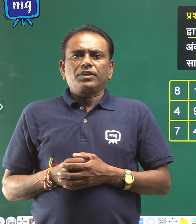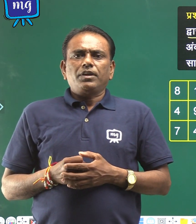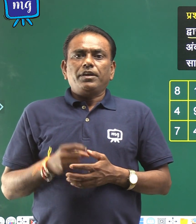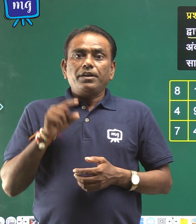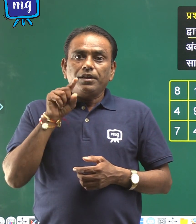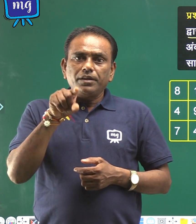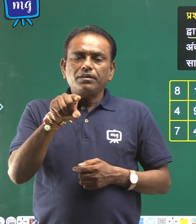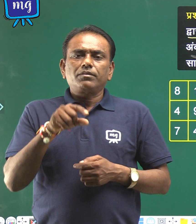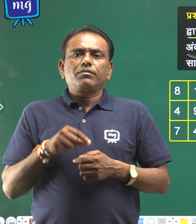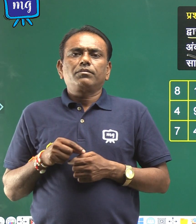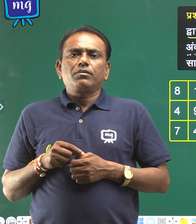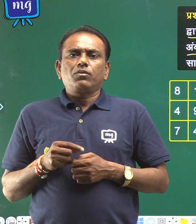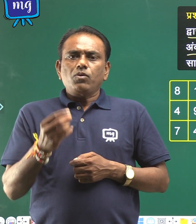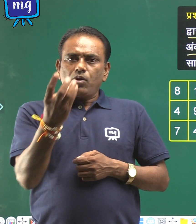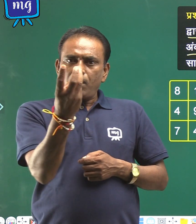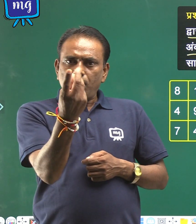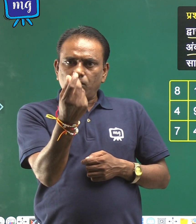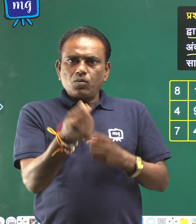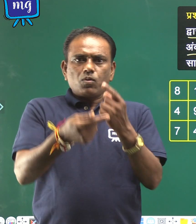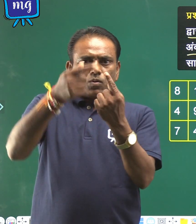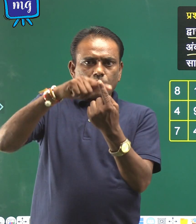इन अंकों को